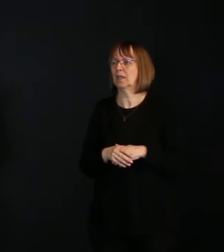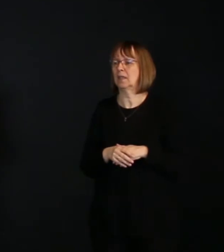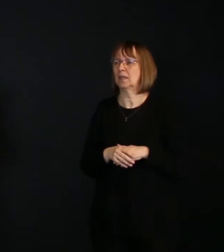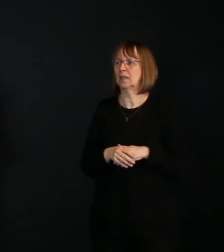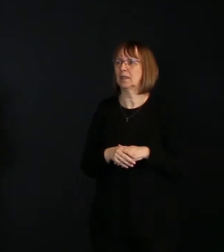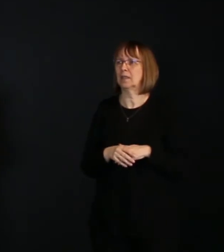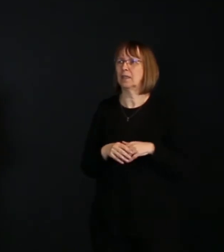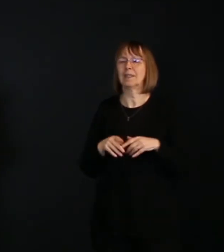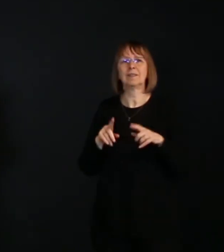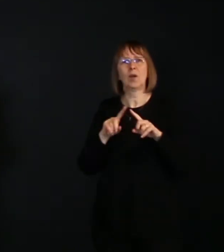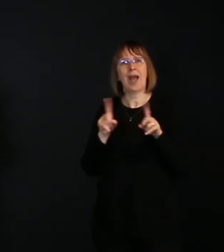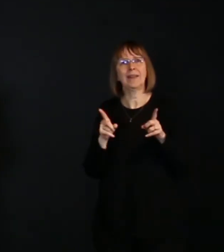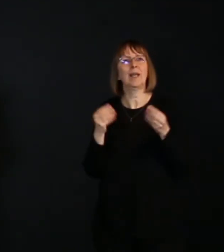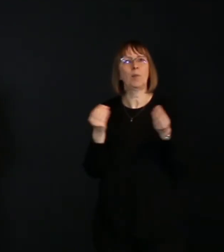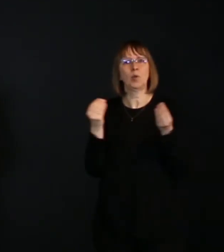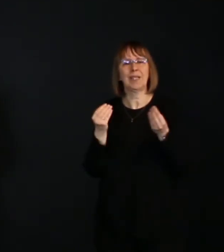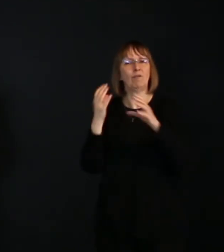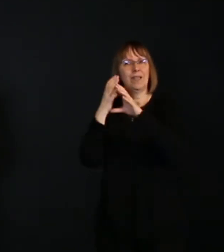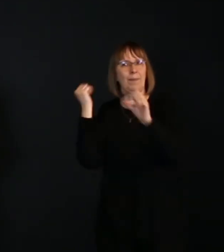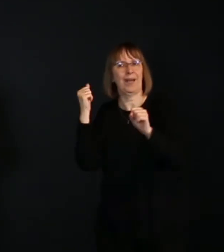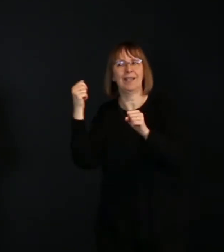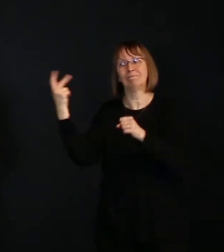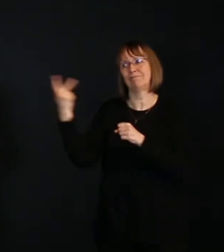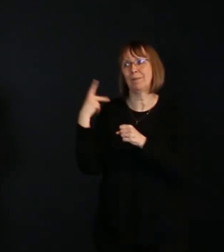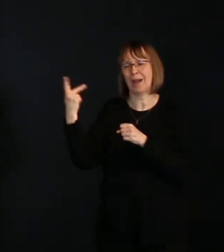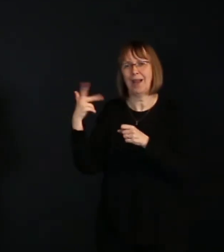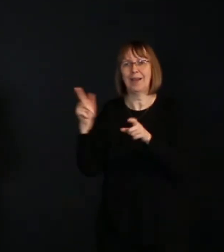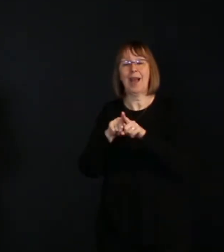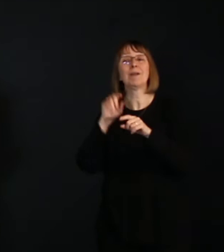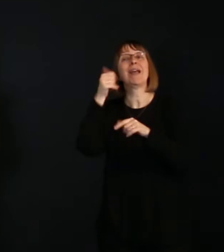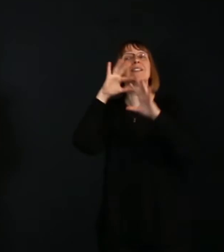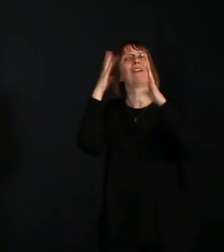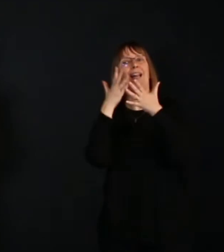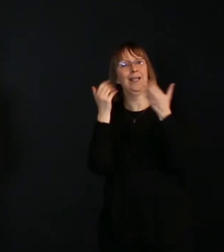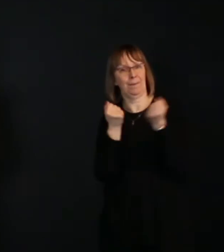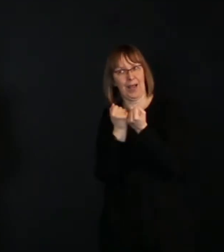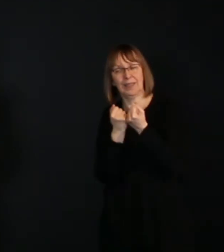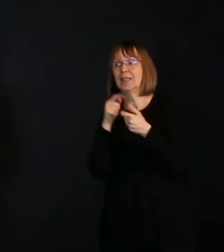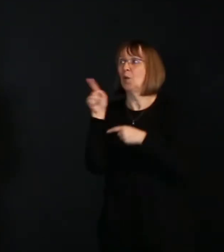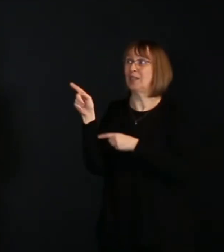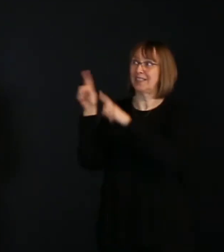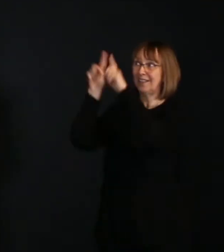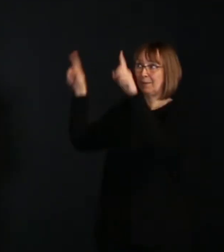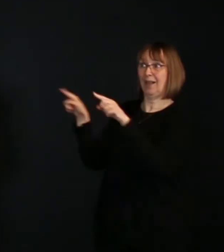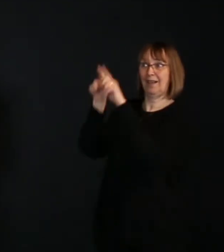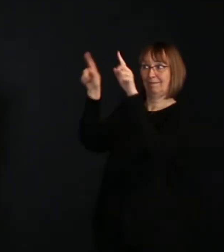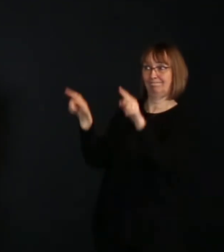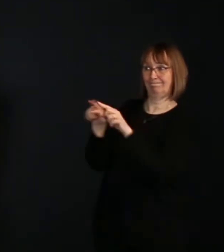einem anderen Produzenten von Luftschiffen im Ersten Weltkrieg getan. Und hier an dieser Wand sehen